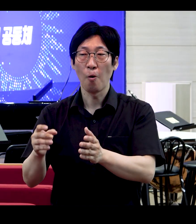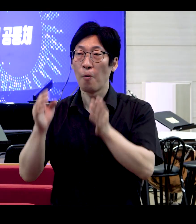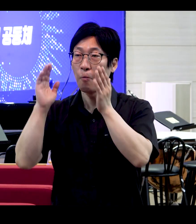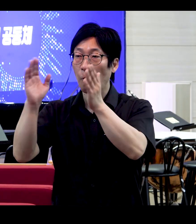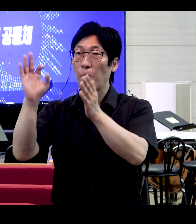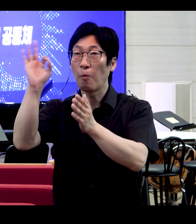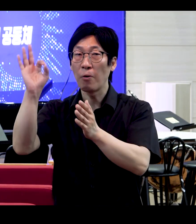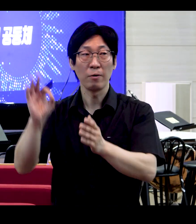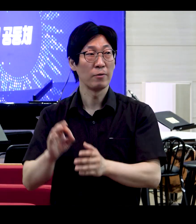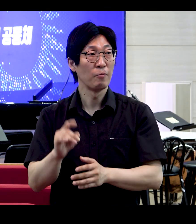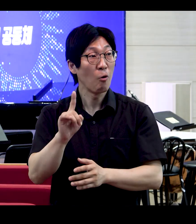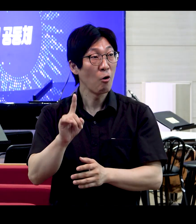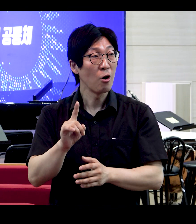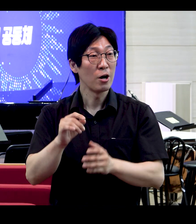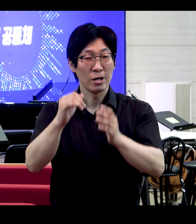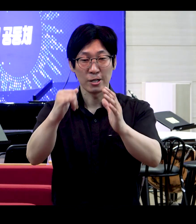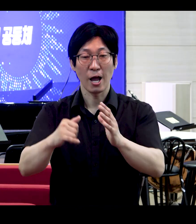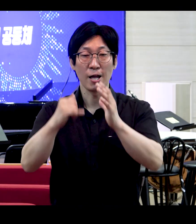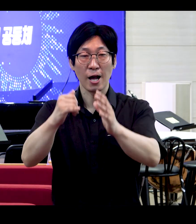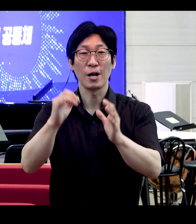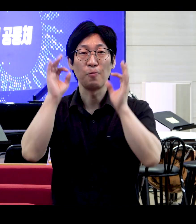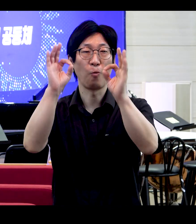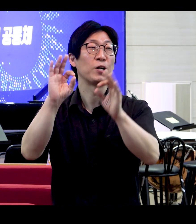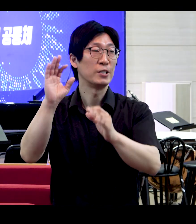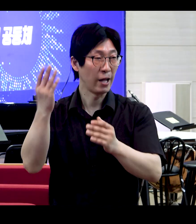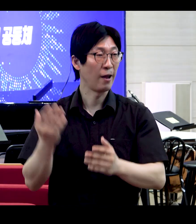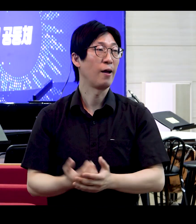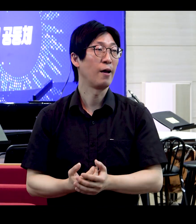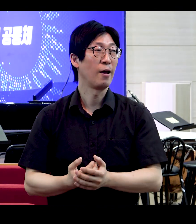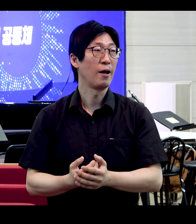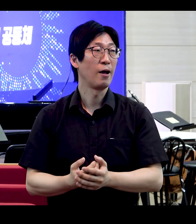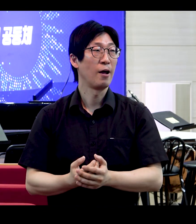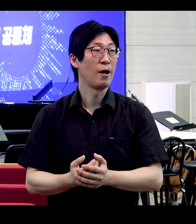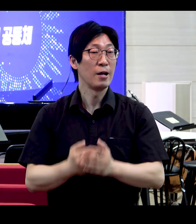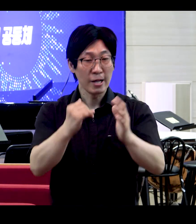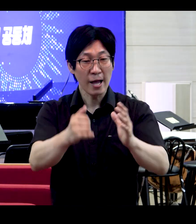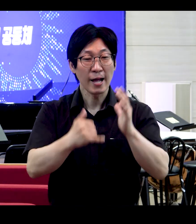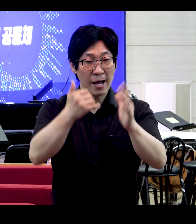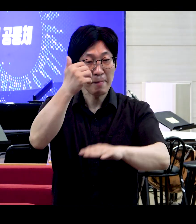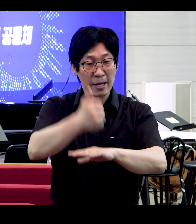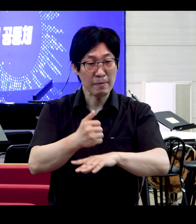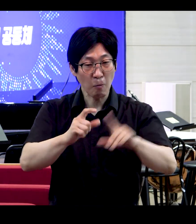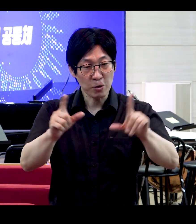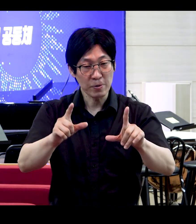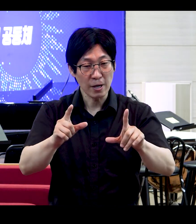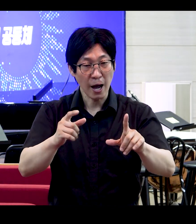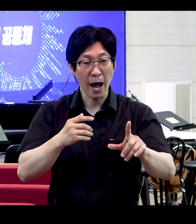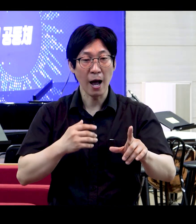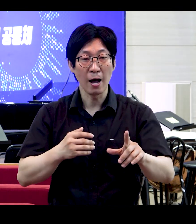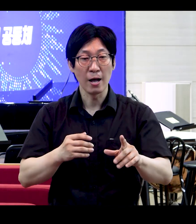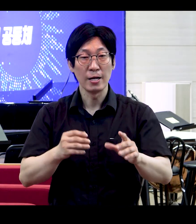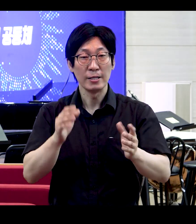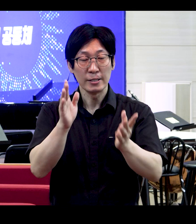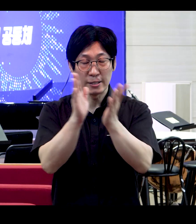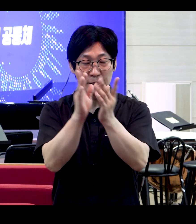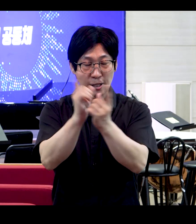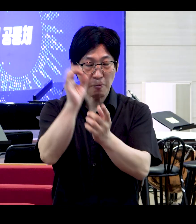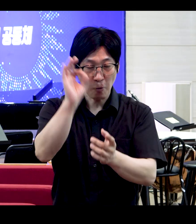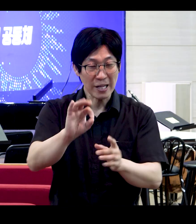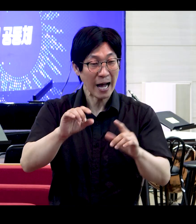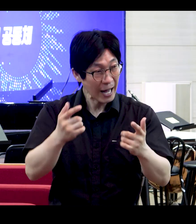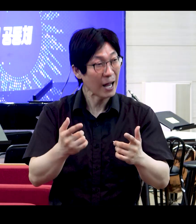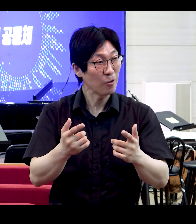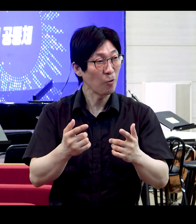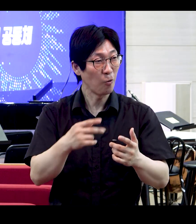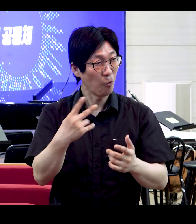보여요. 세상이 보여요. 그 결론이 보입니다. 어떻게 끝나는지 이걸 보면서, 그러면서